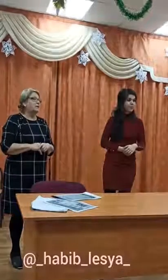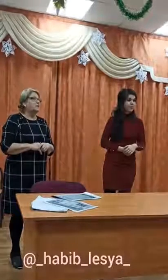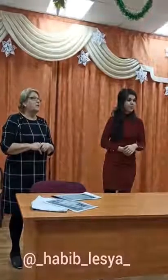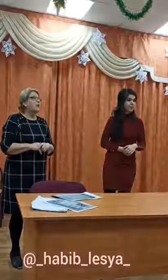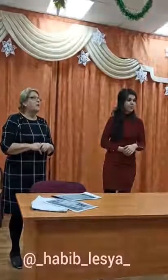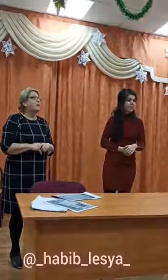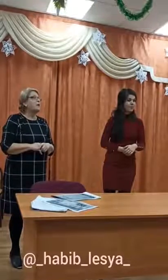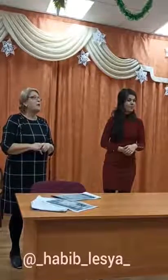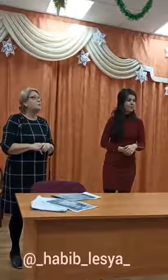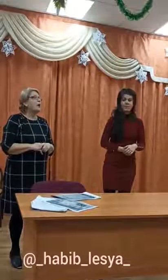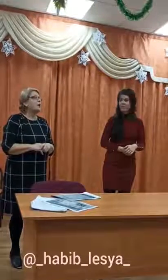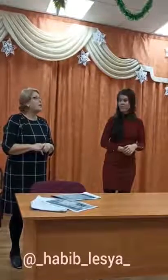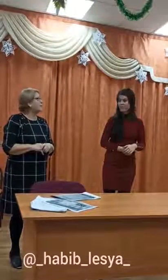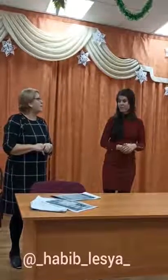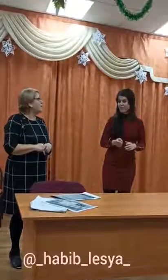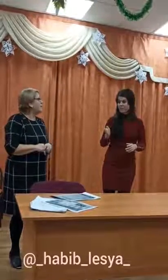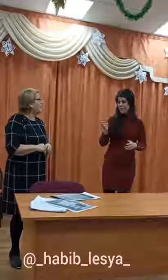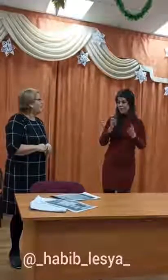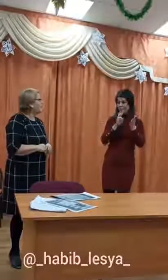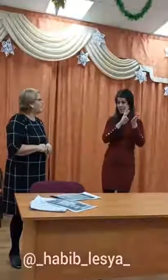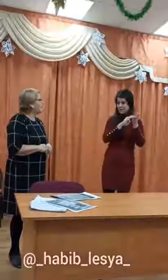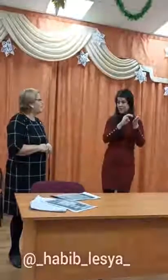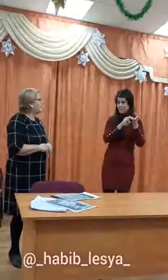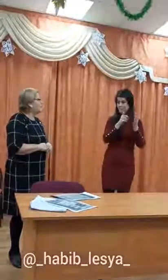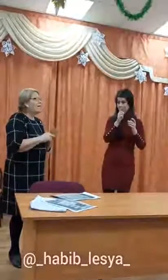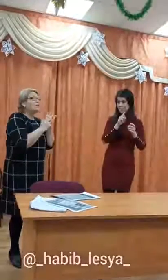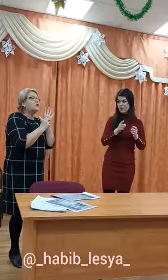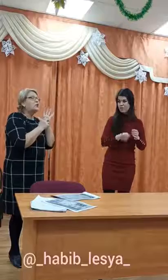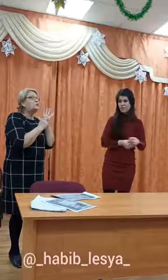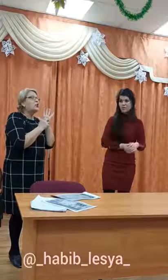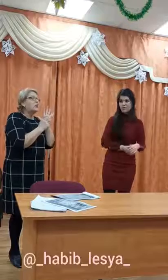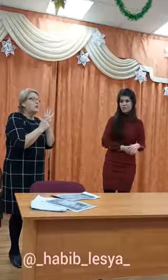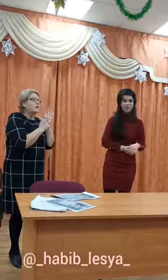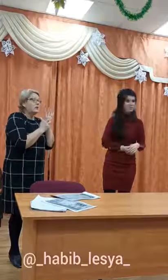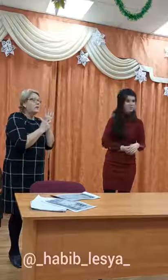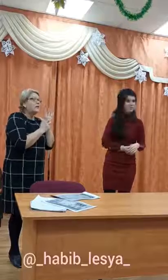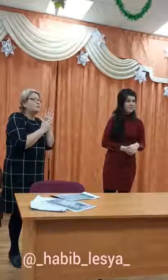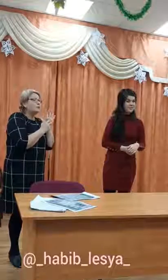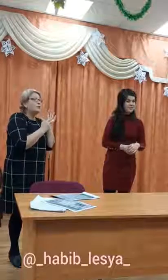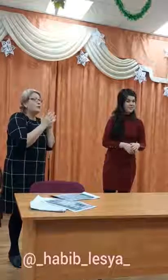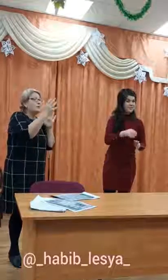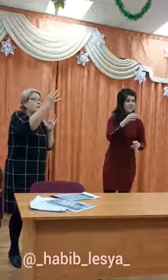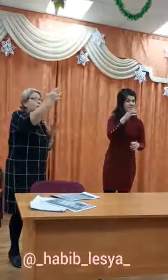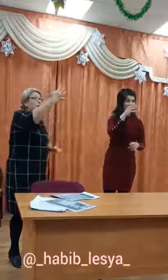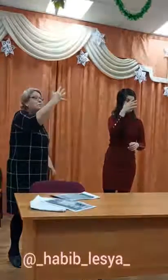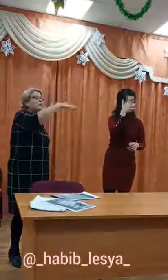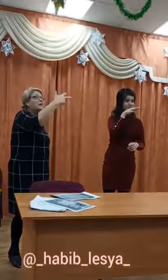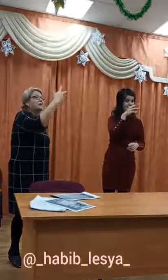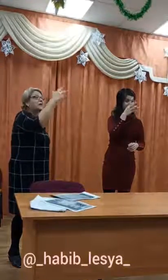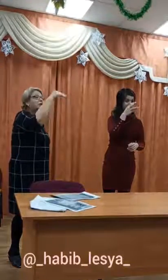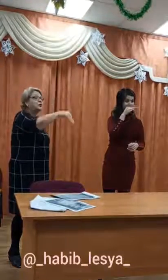приводить. Самая большая какая там? 800. 53